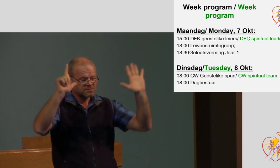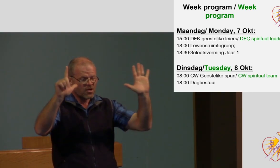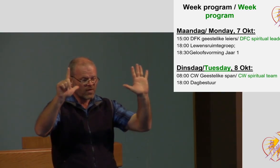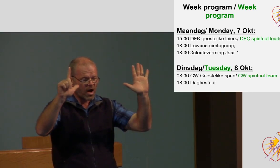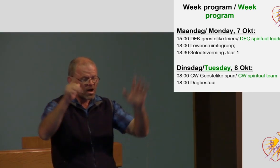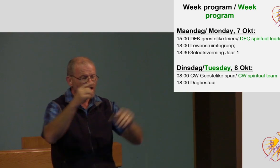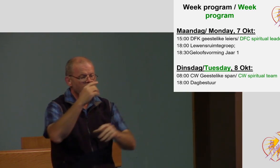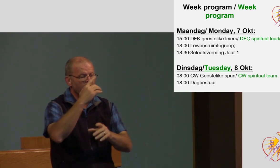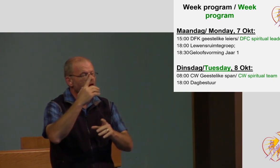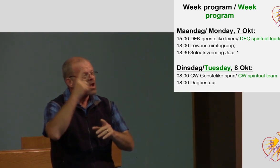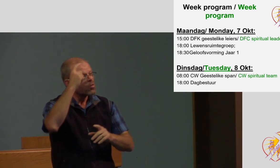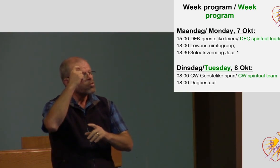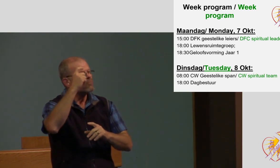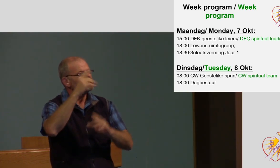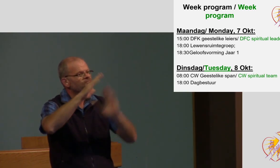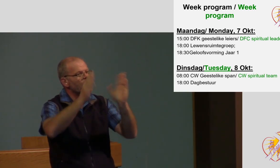En geloofsvorming jaar 1.